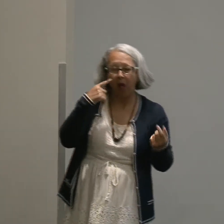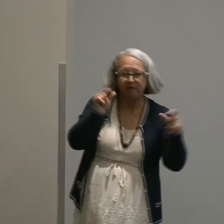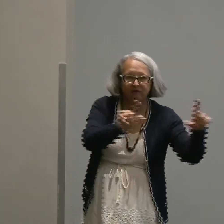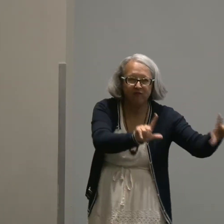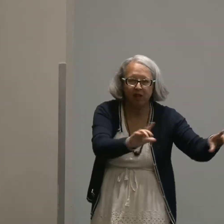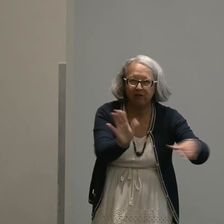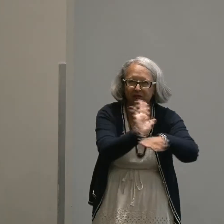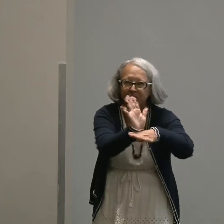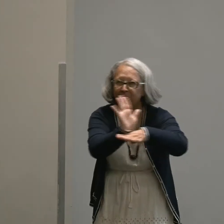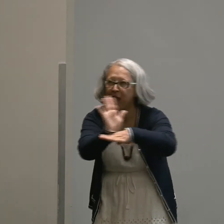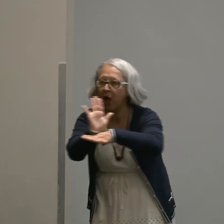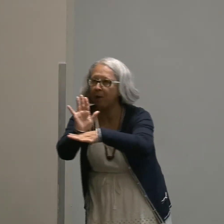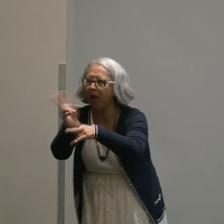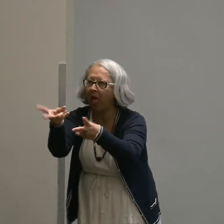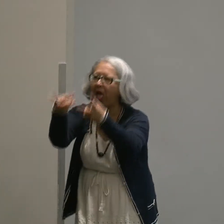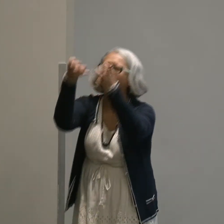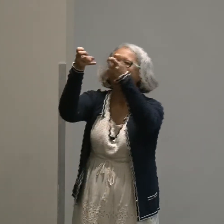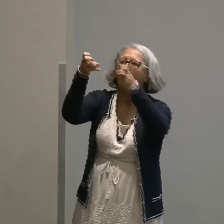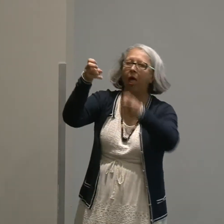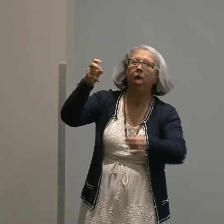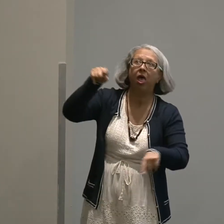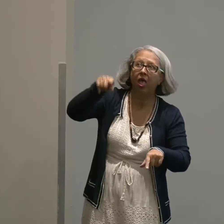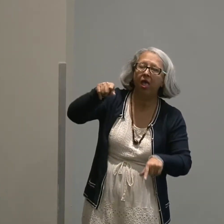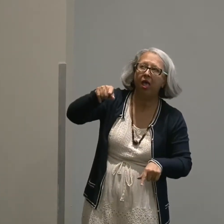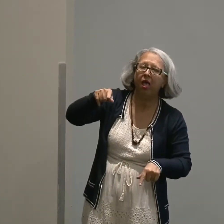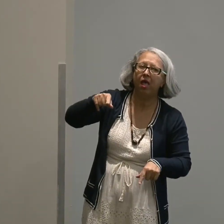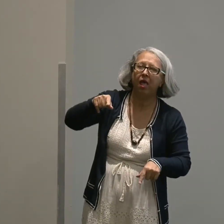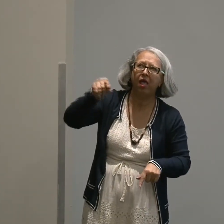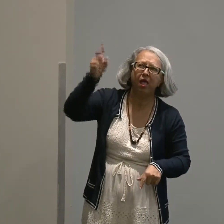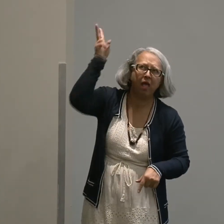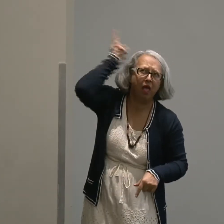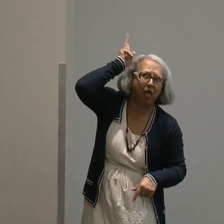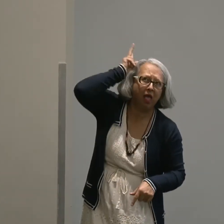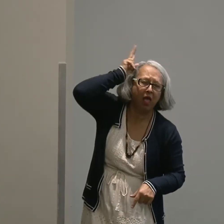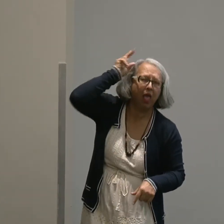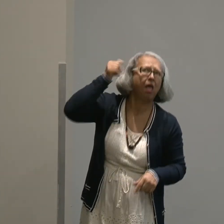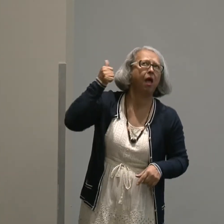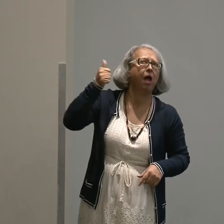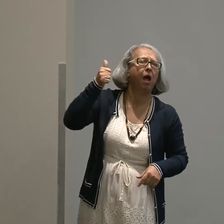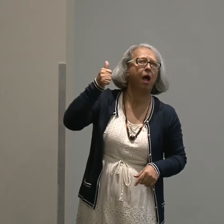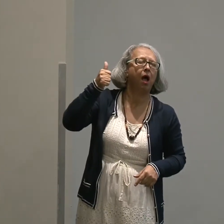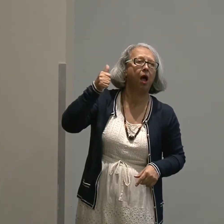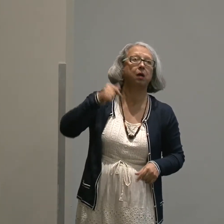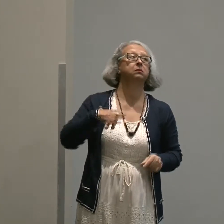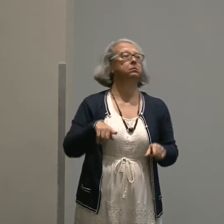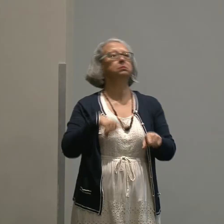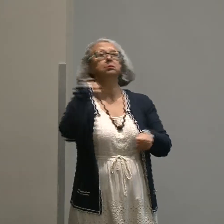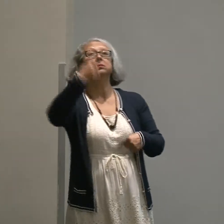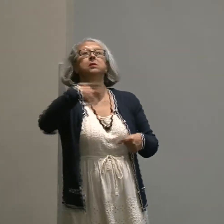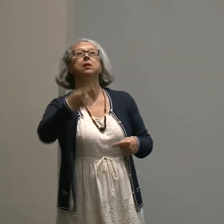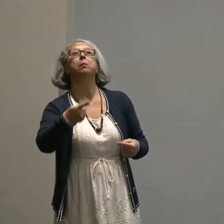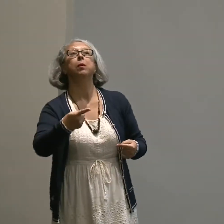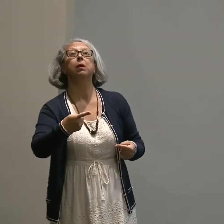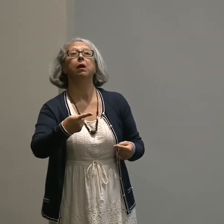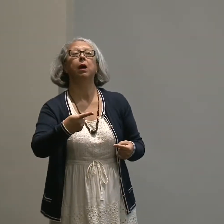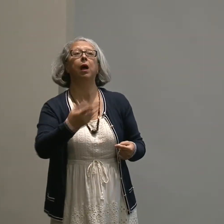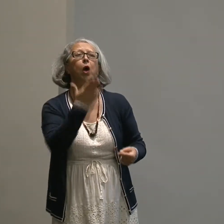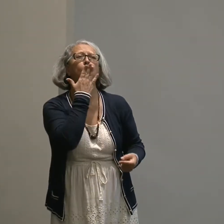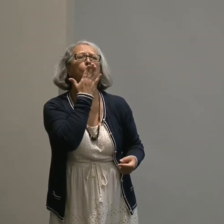os cavalos? Enfim, os surdos perceberam essa iconicidade e usaram então esse sinal de penas na cabeça